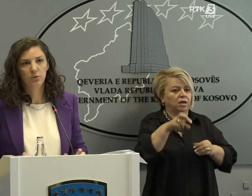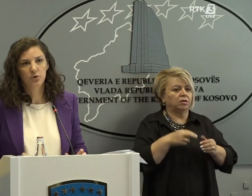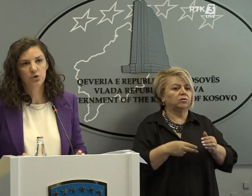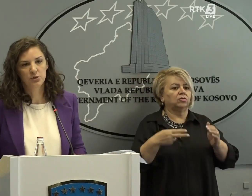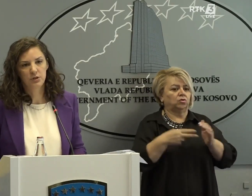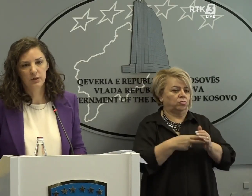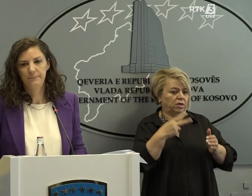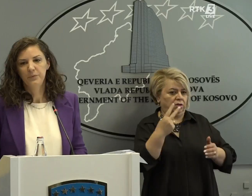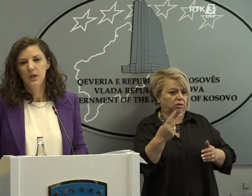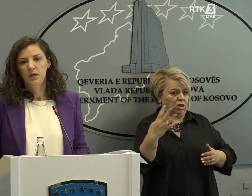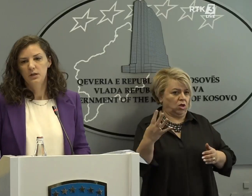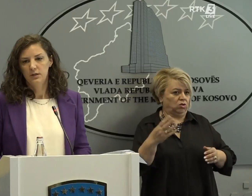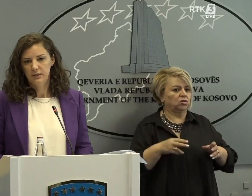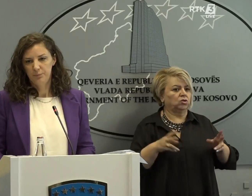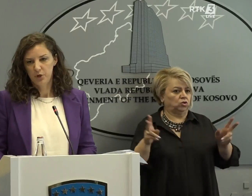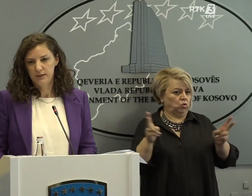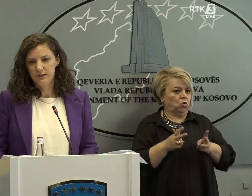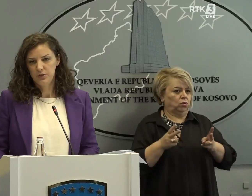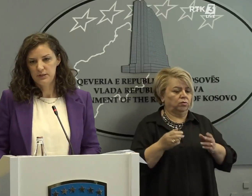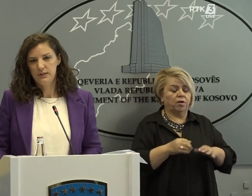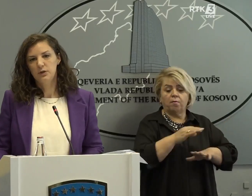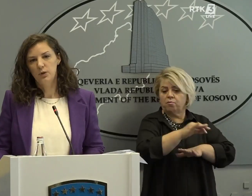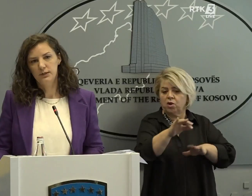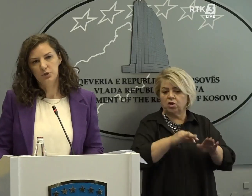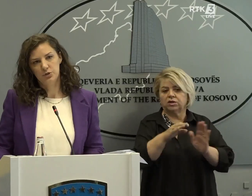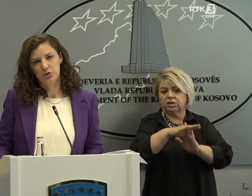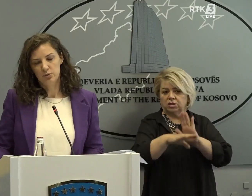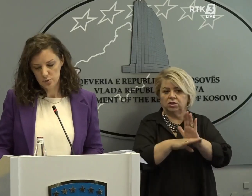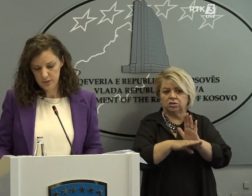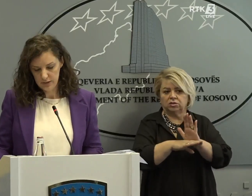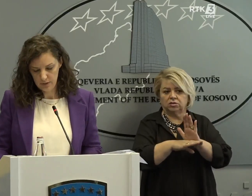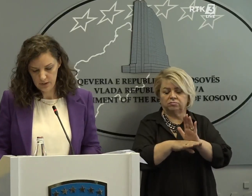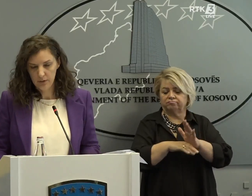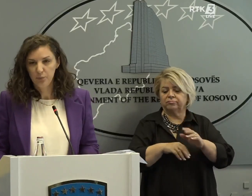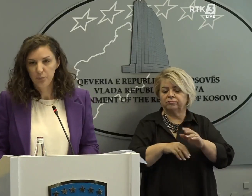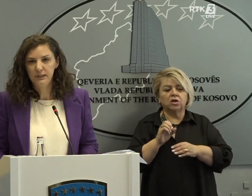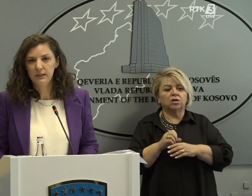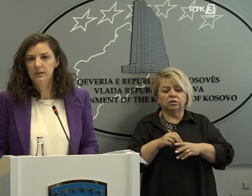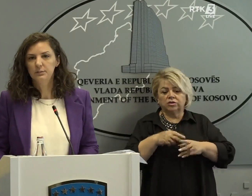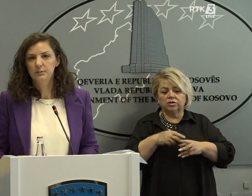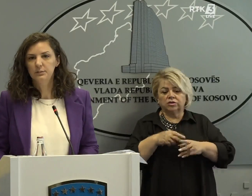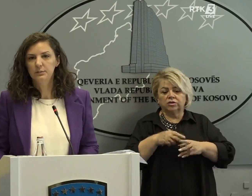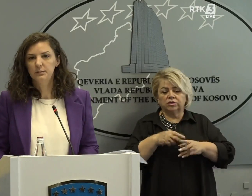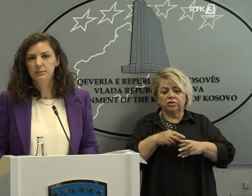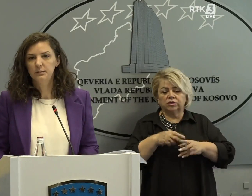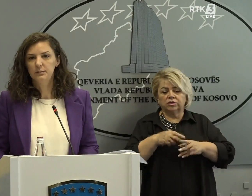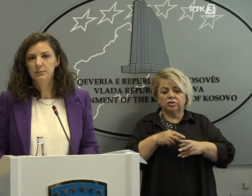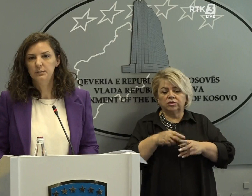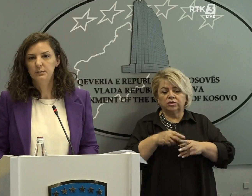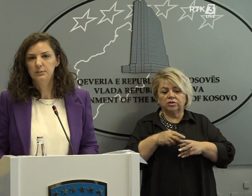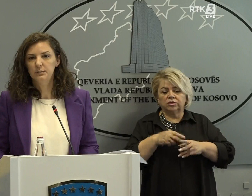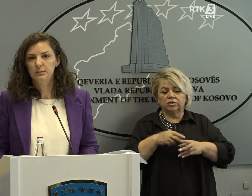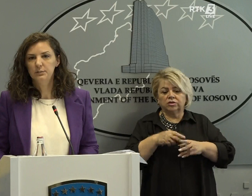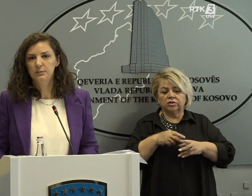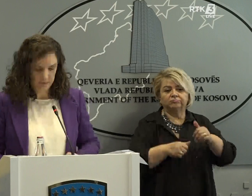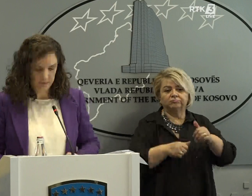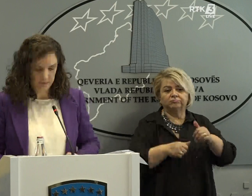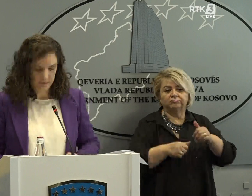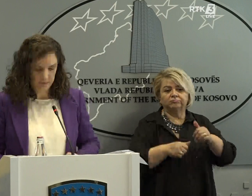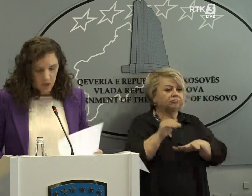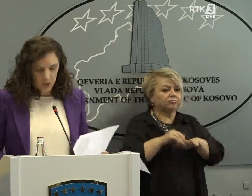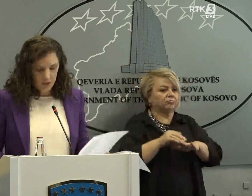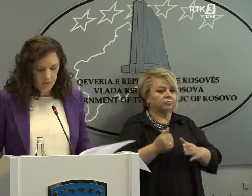23/2024. Ky është një projekt ligji i cili aktualisht është në konsultime publike dhe presim që të miratohet gjatë këtij